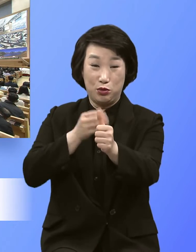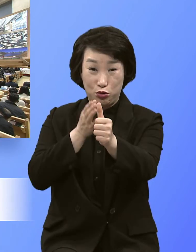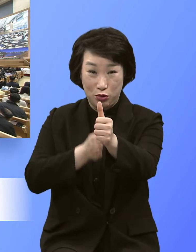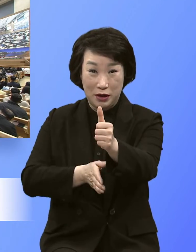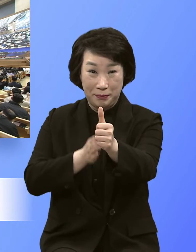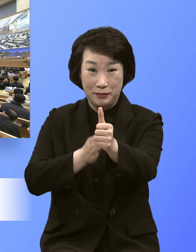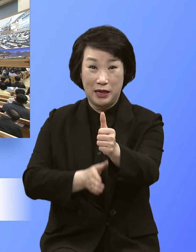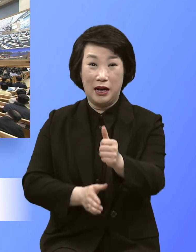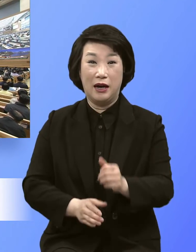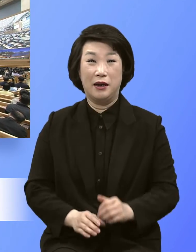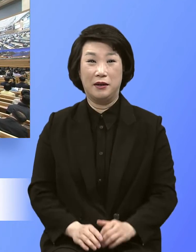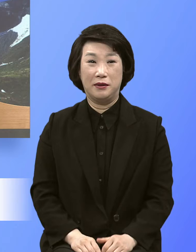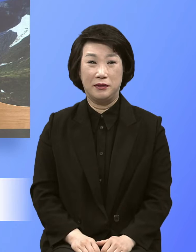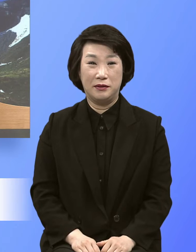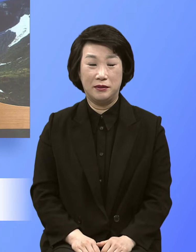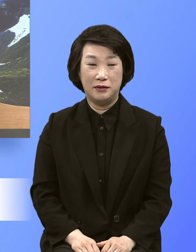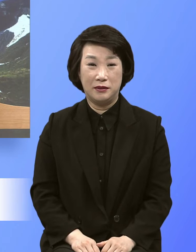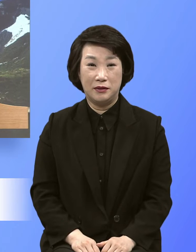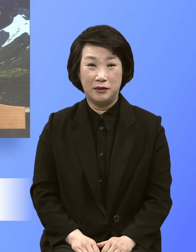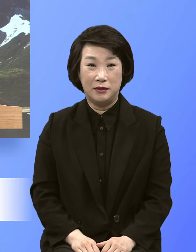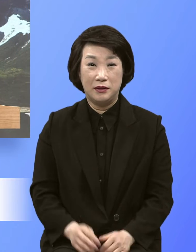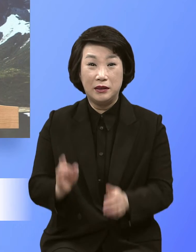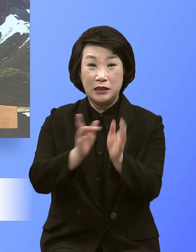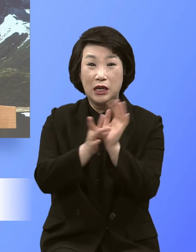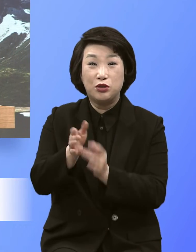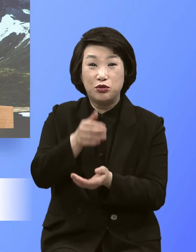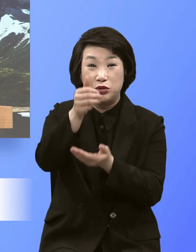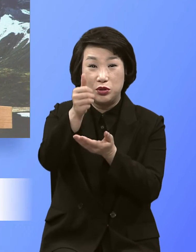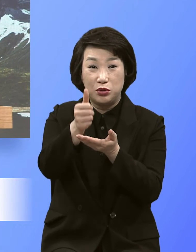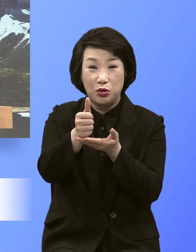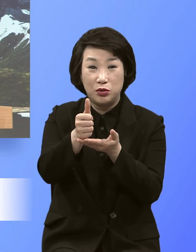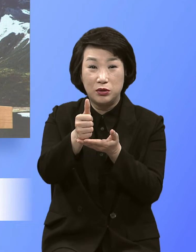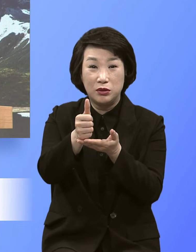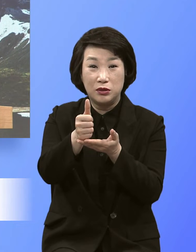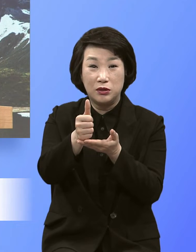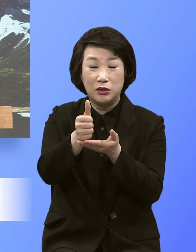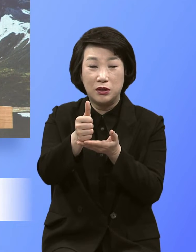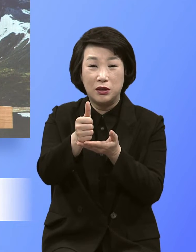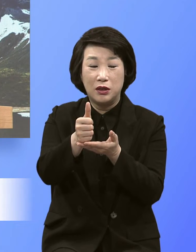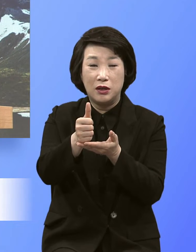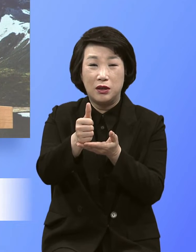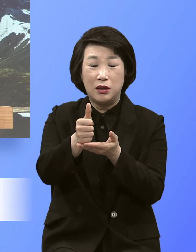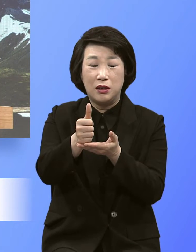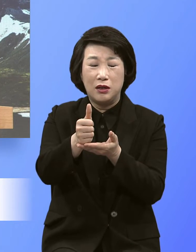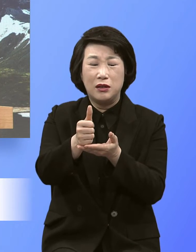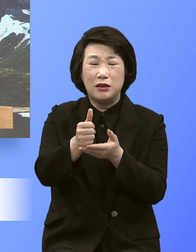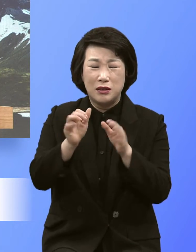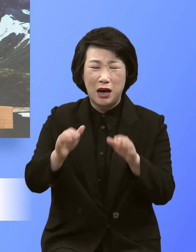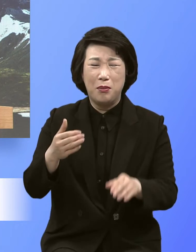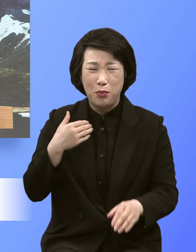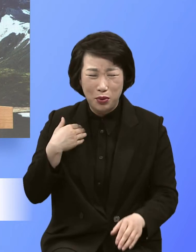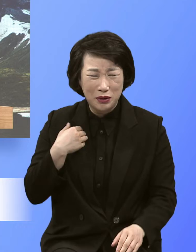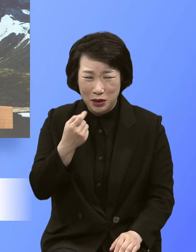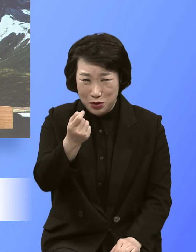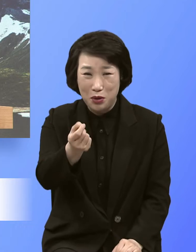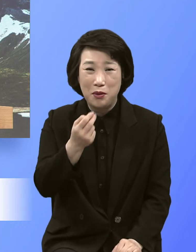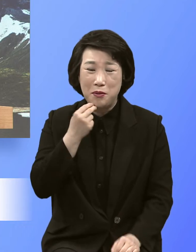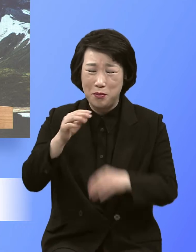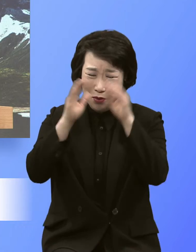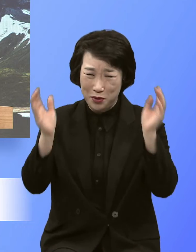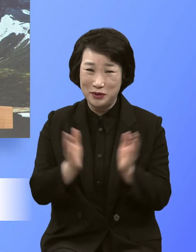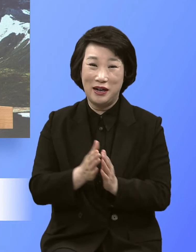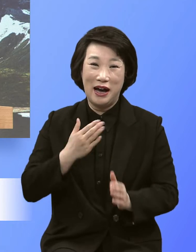축원합니다. 예수 그리스도는 모르는 것이 없이 다